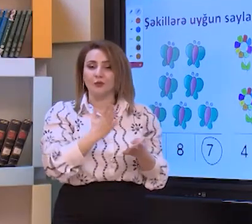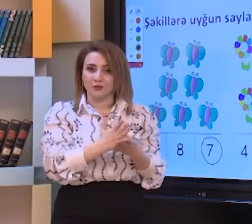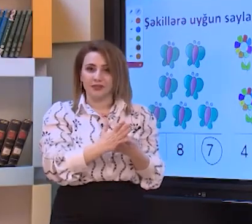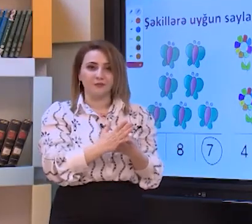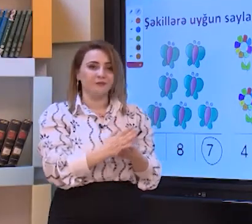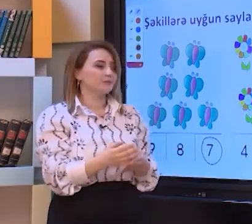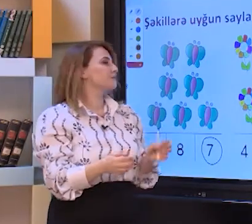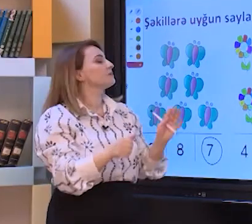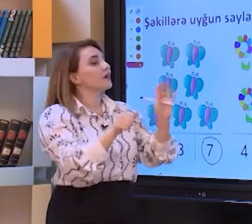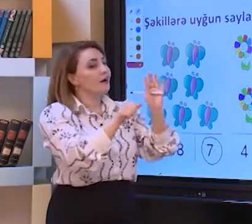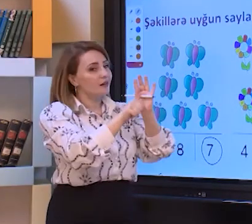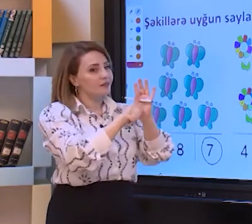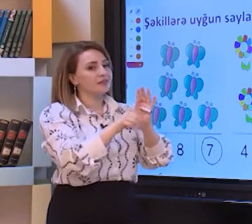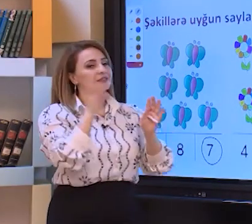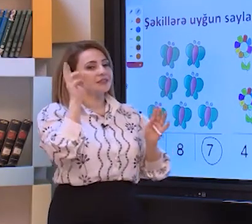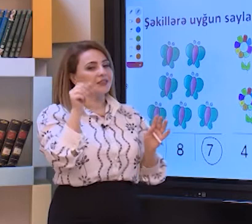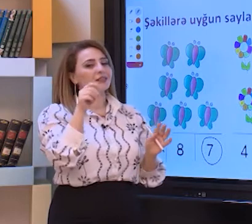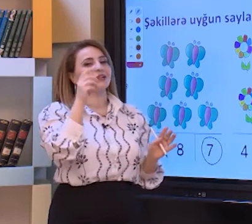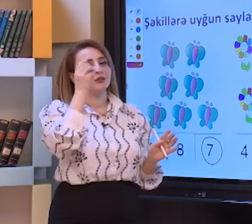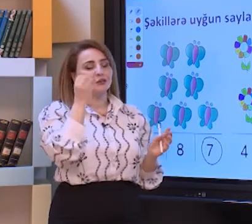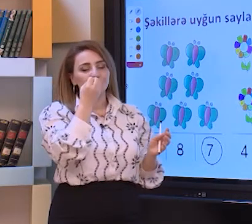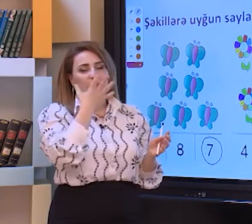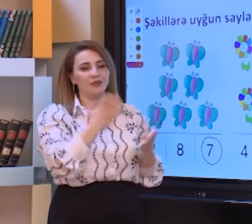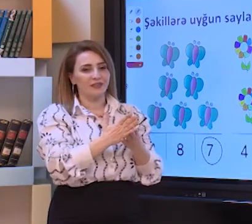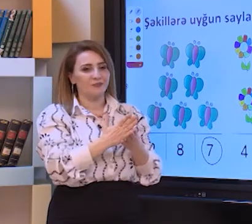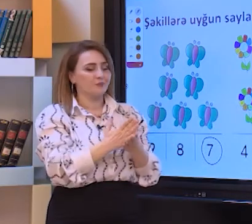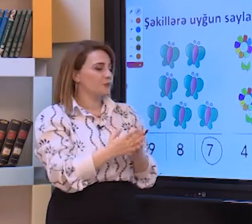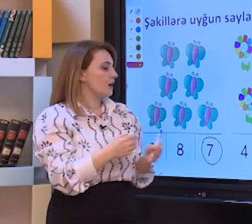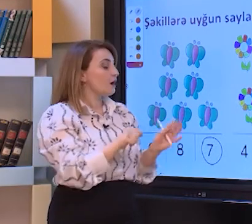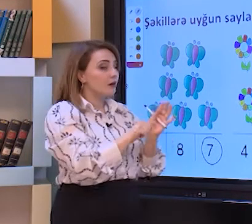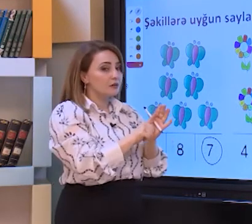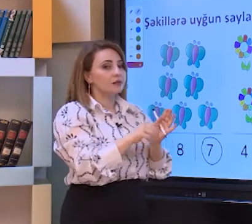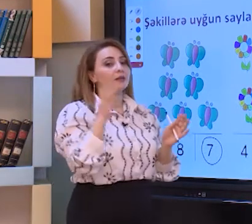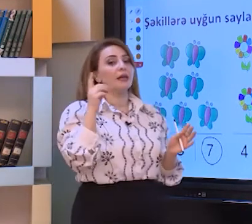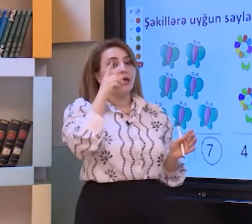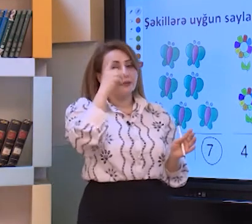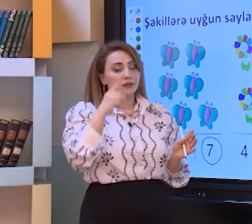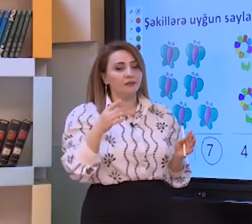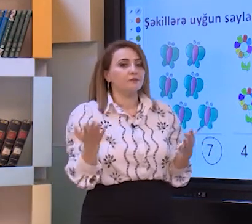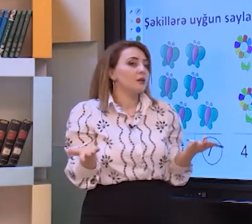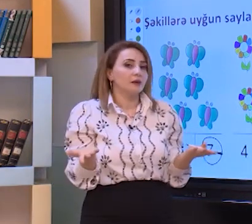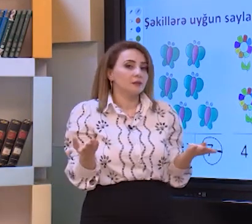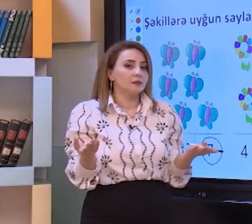var? 6 sayda gül var. 6 ədədi hansıdır?